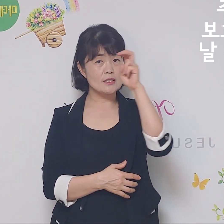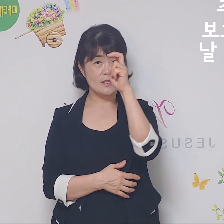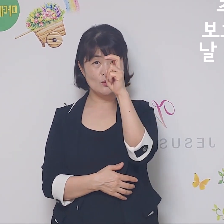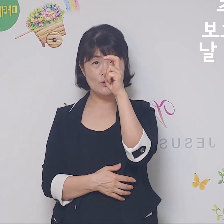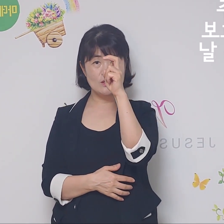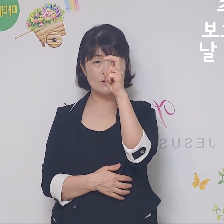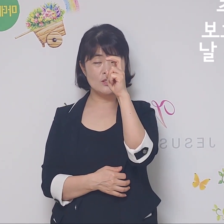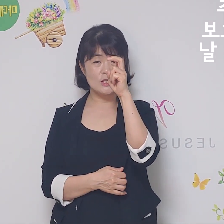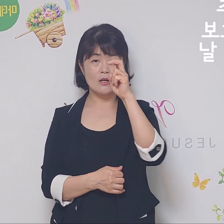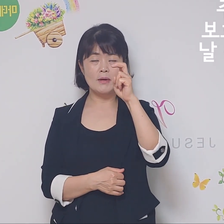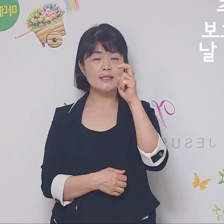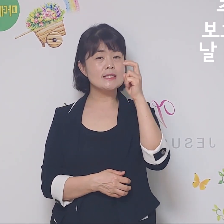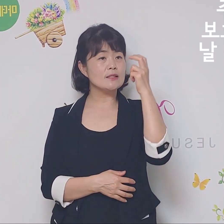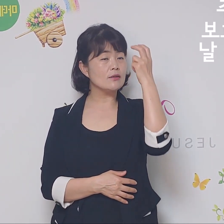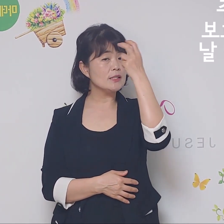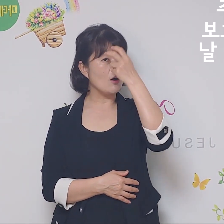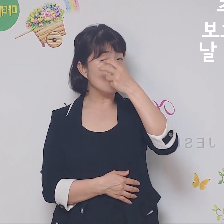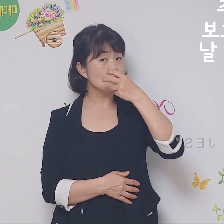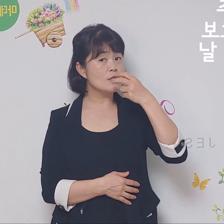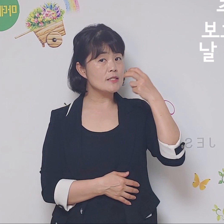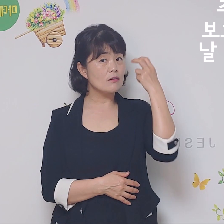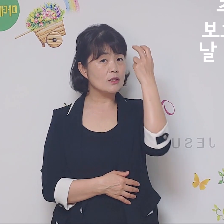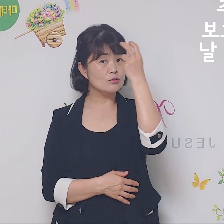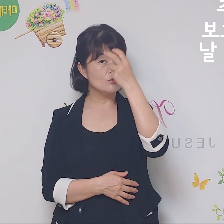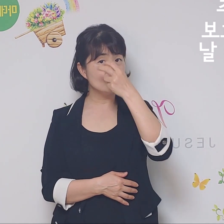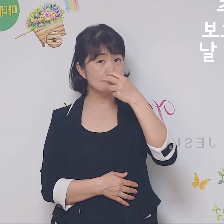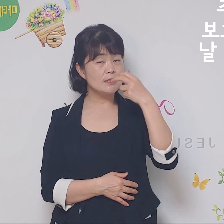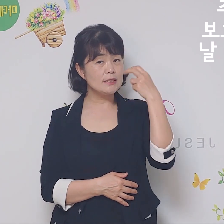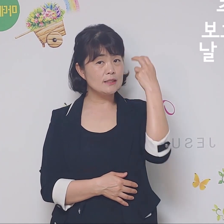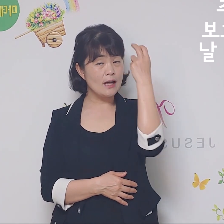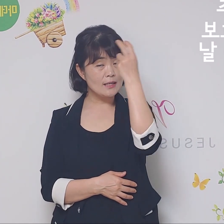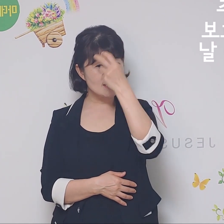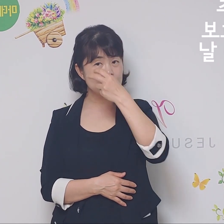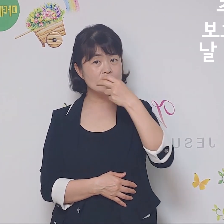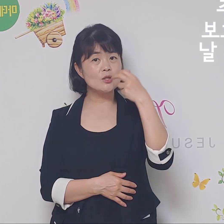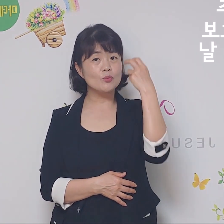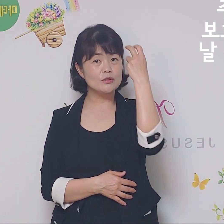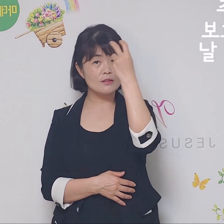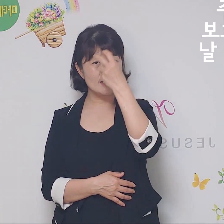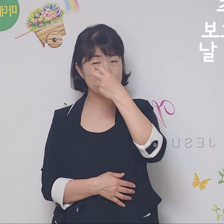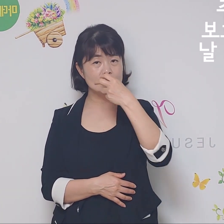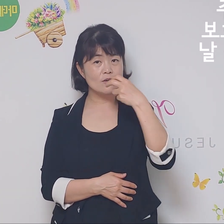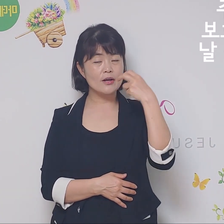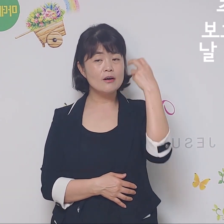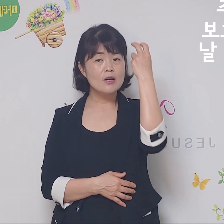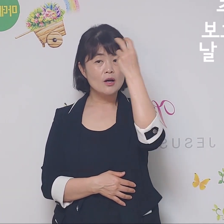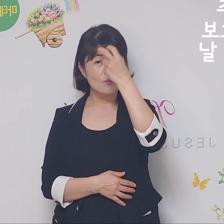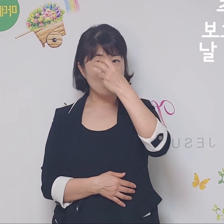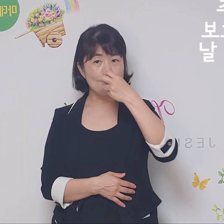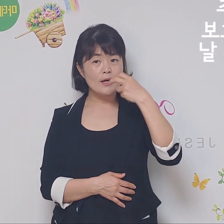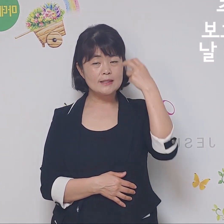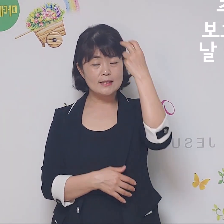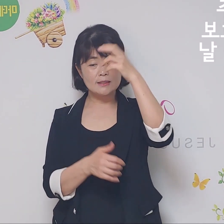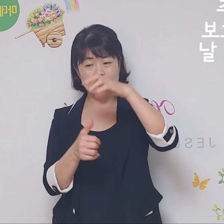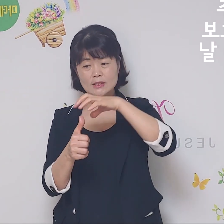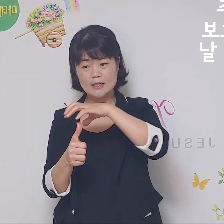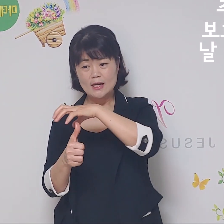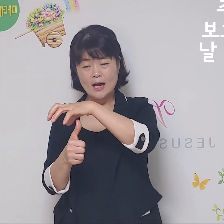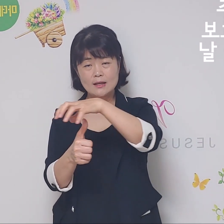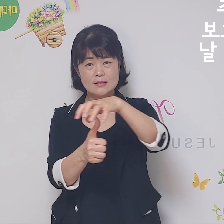이렇게 토끼기처럼 만드신 거를 얼굴에서 이렇게 늪이 항상 지켜보는 걸 얘기하는 거예요. 보호하는데 그거를